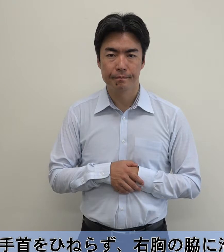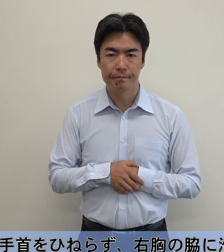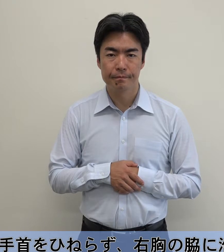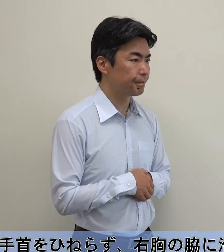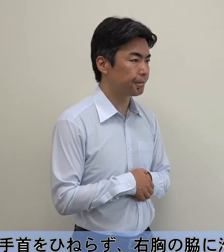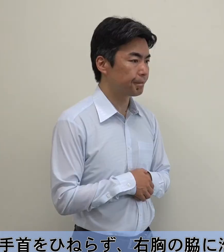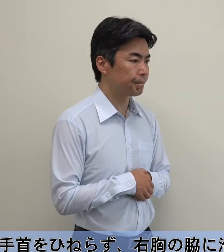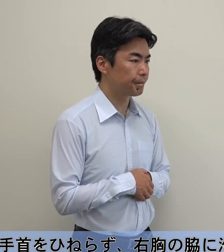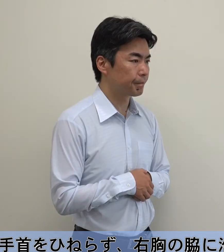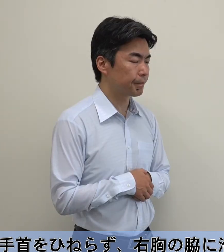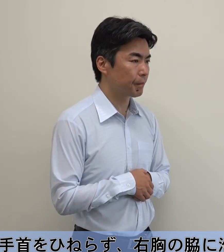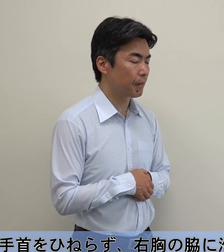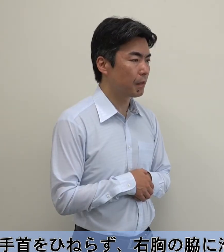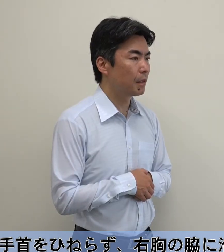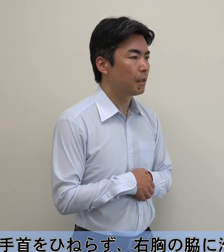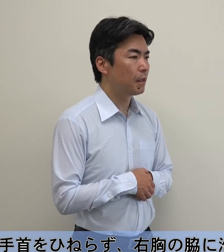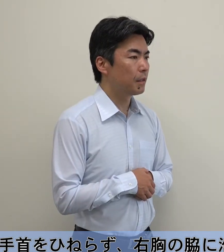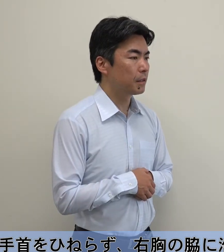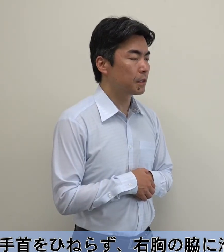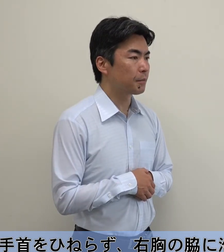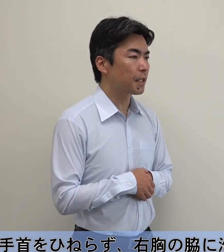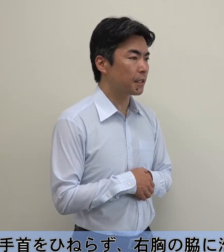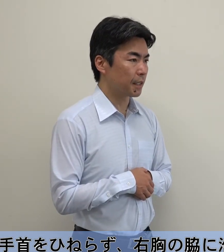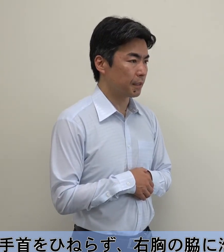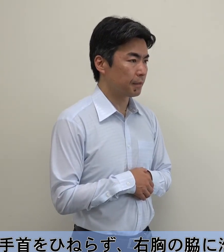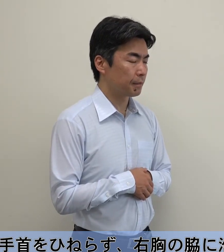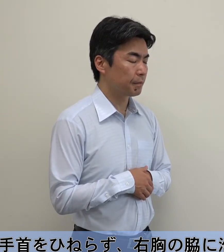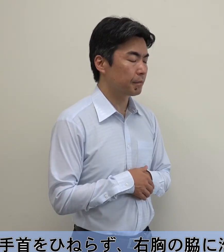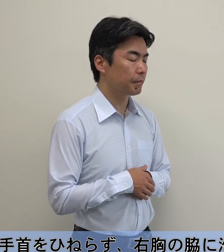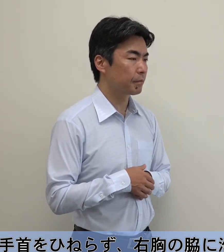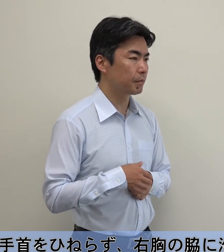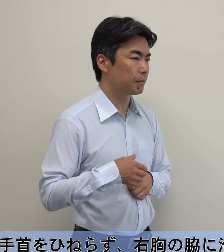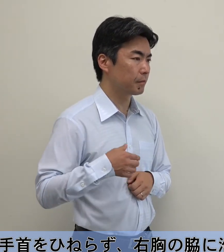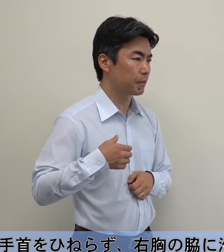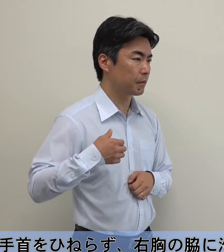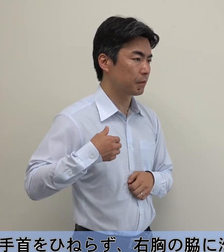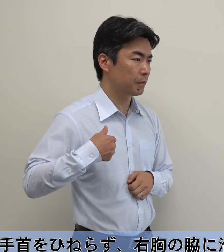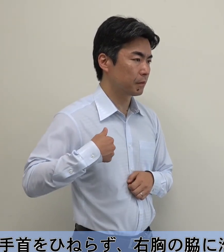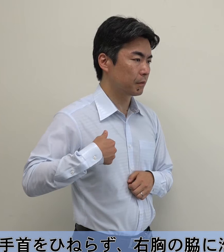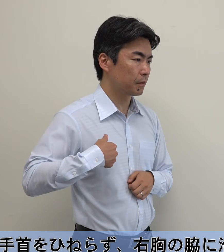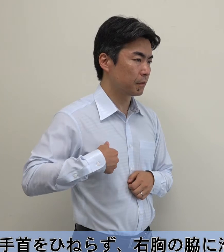右胸の脇に沿って親指の指先を下に向けます。